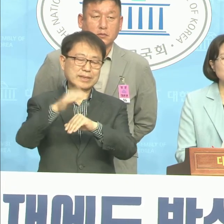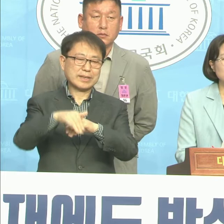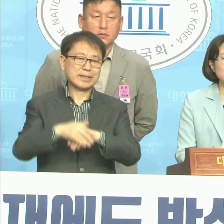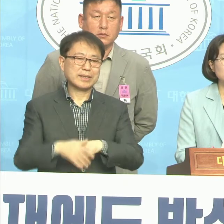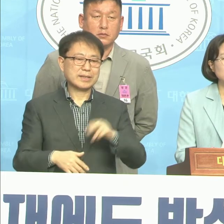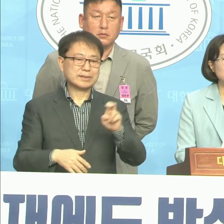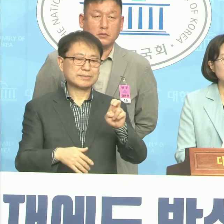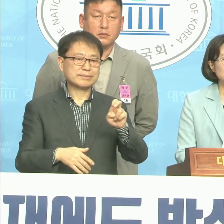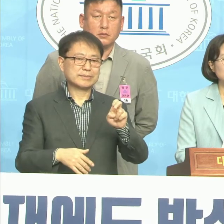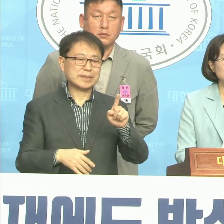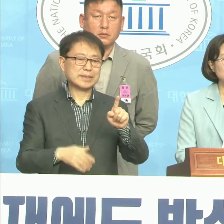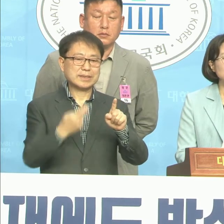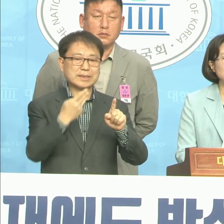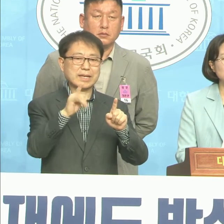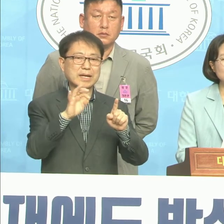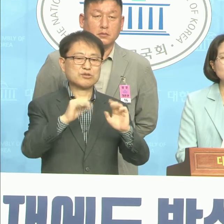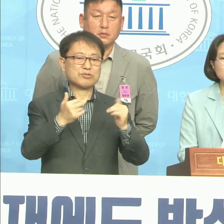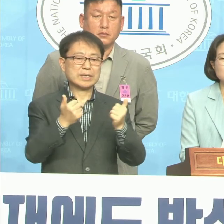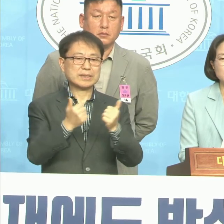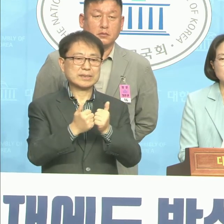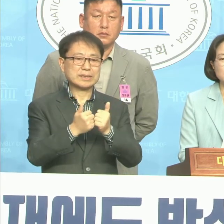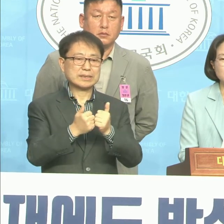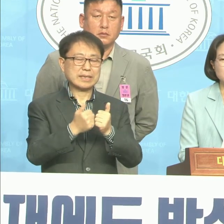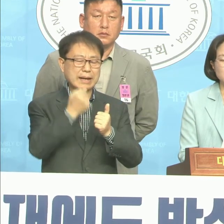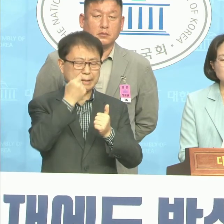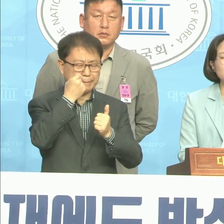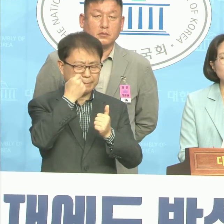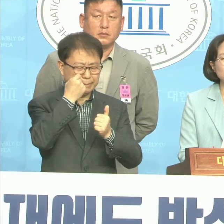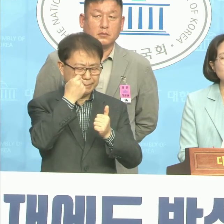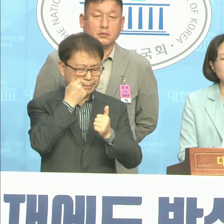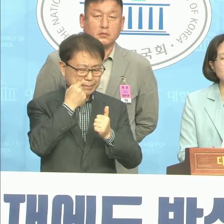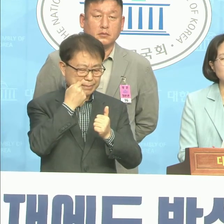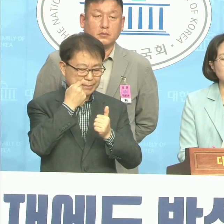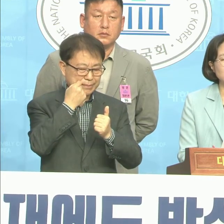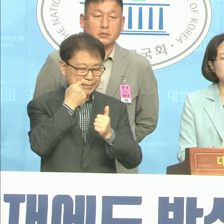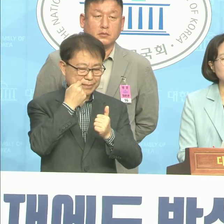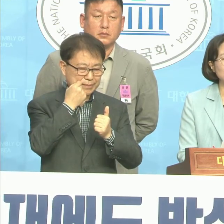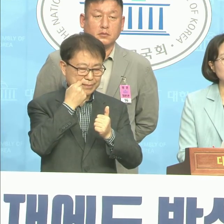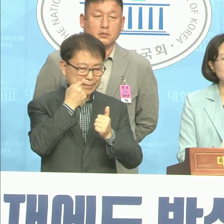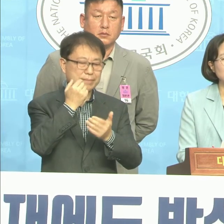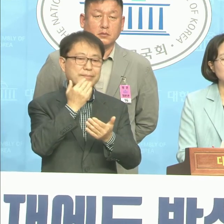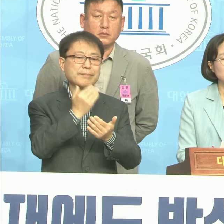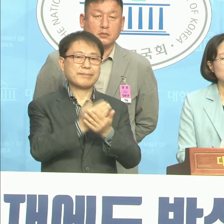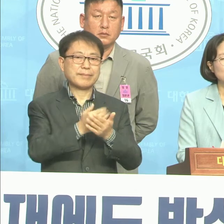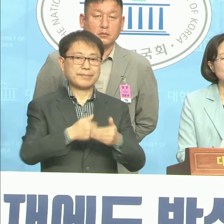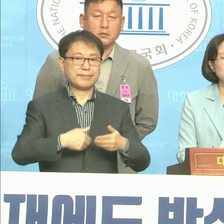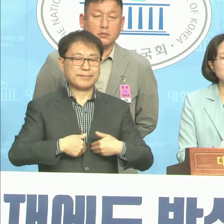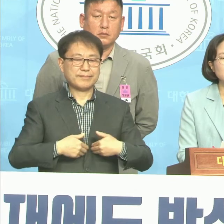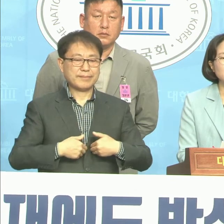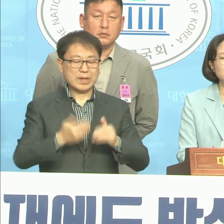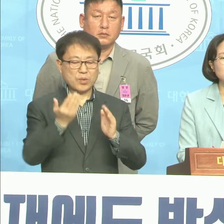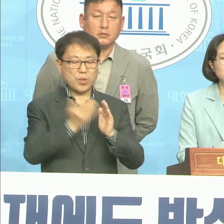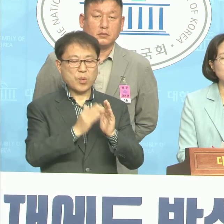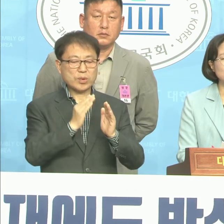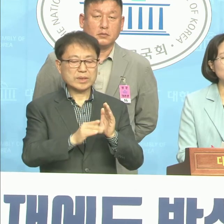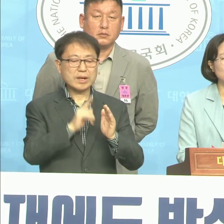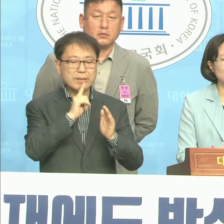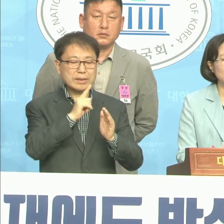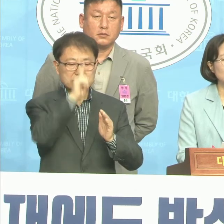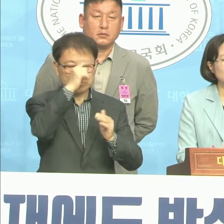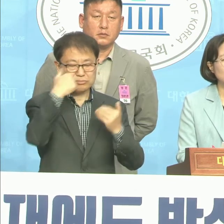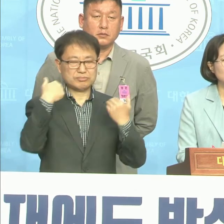21 때 국회에서는 이 분들의 피눈물을 잘때 외면해서는 안 될 것입니다 공정을 얘기했더니